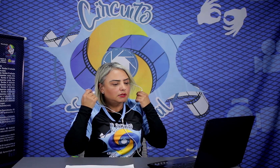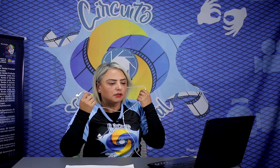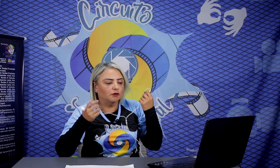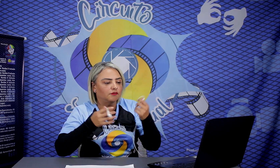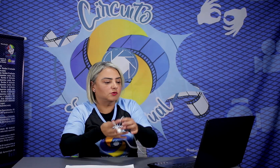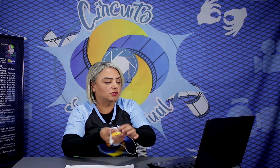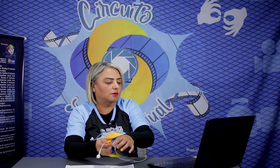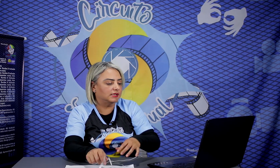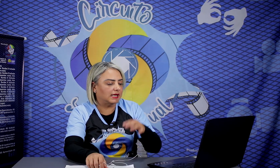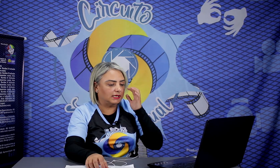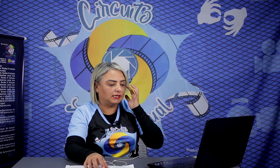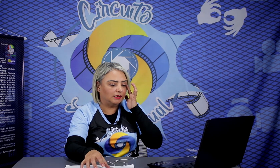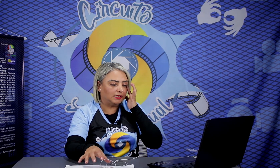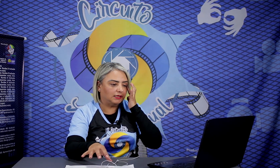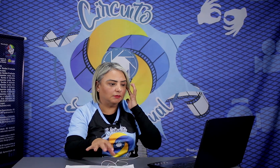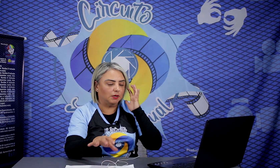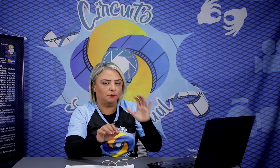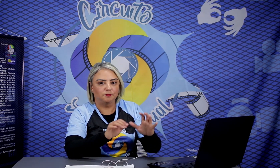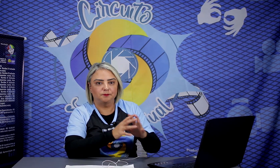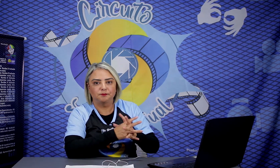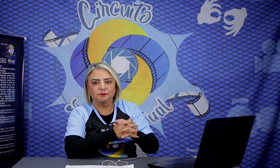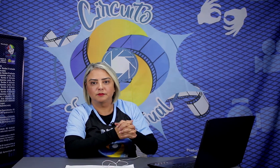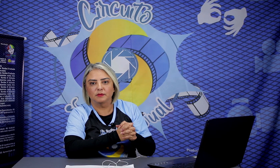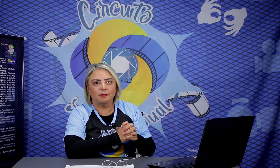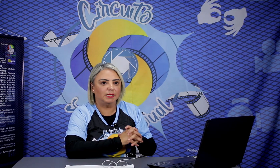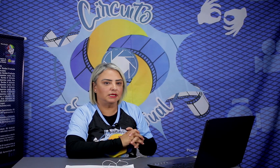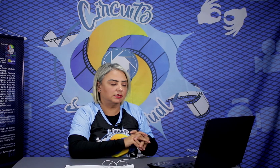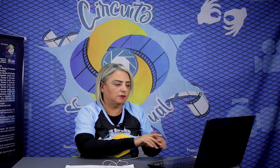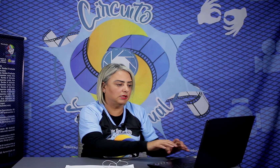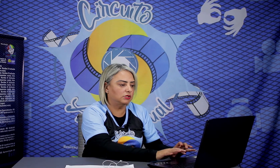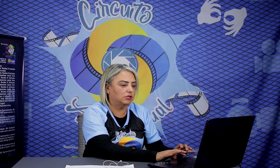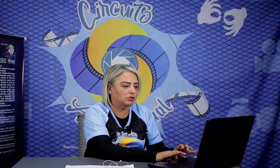Então, vamos começar aqui a bater mão. Apareceu aí, gente?